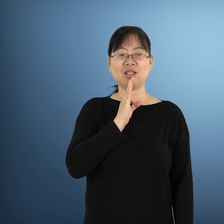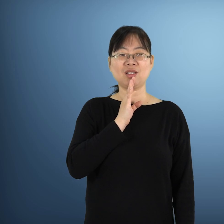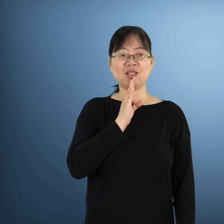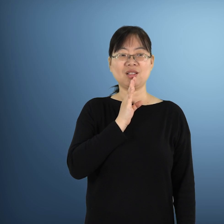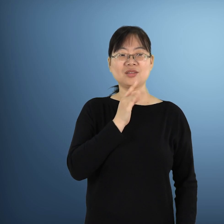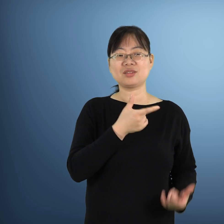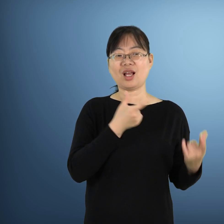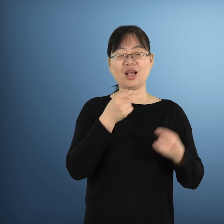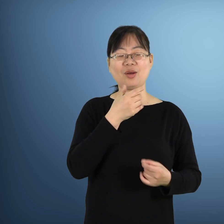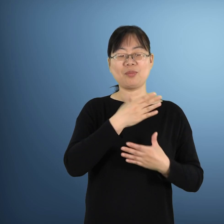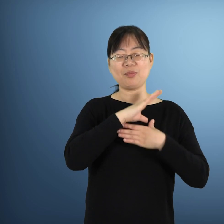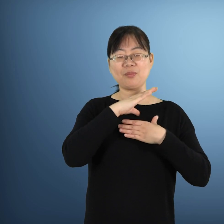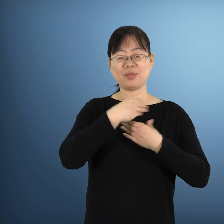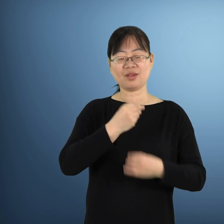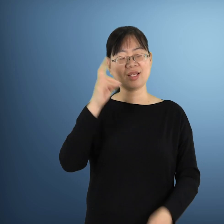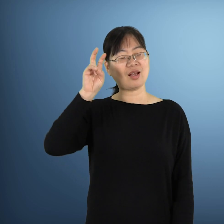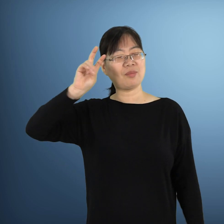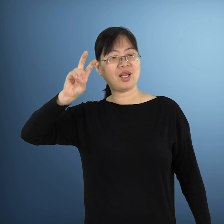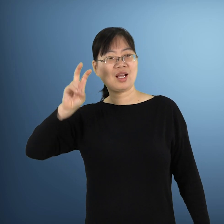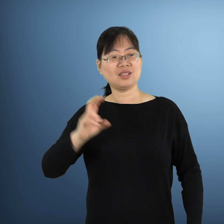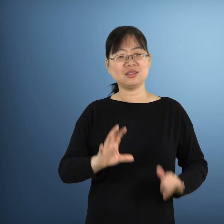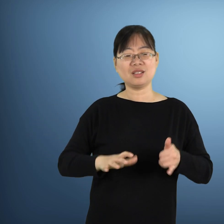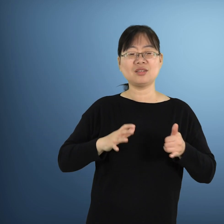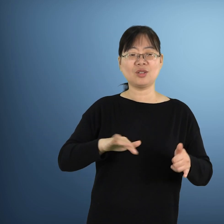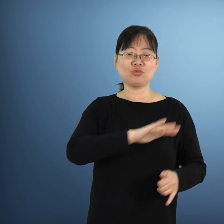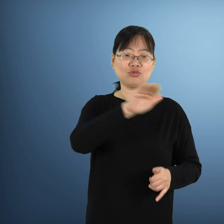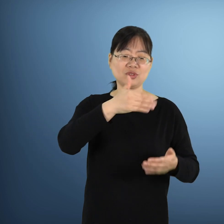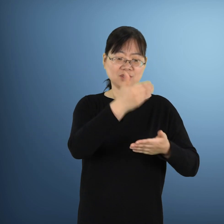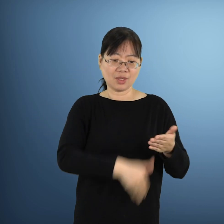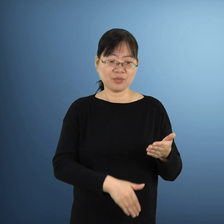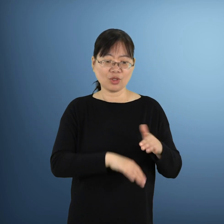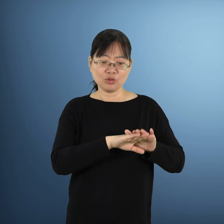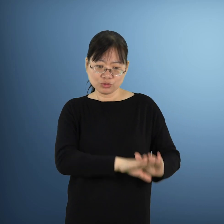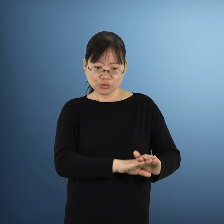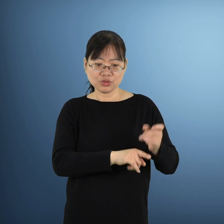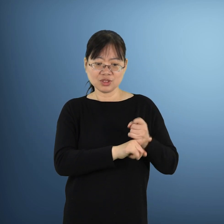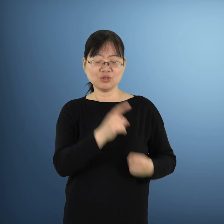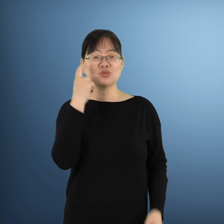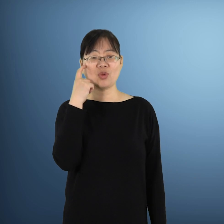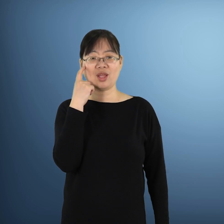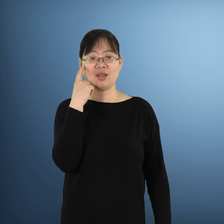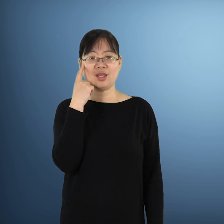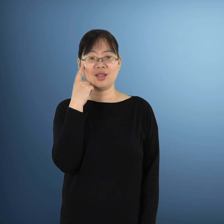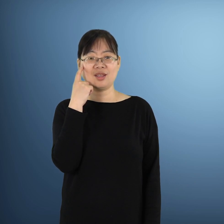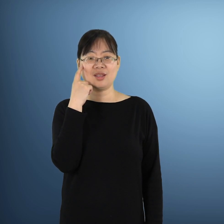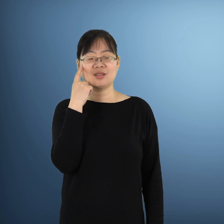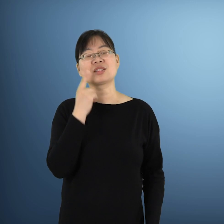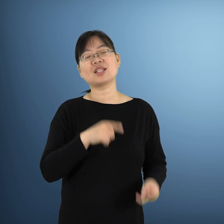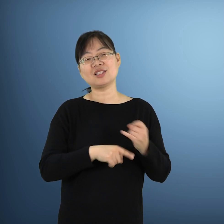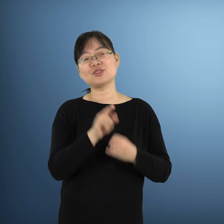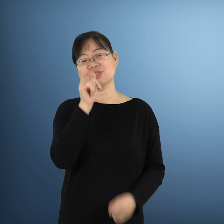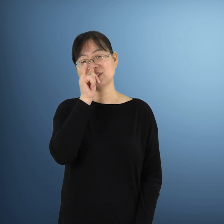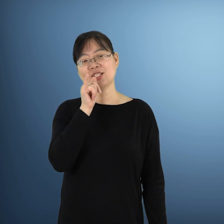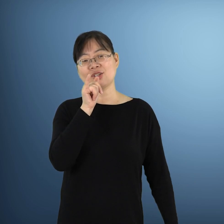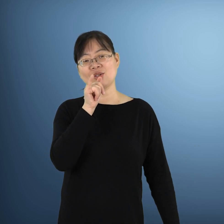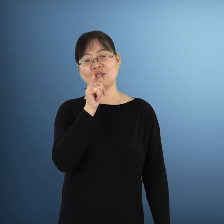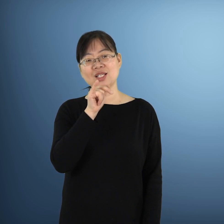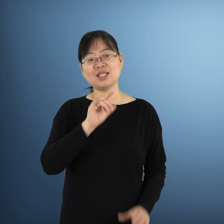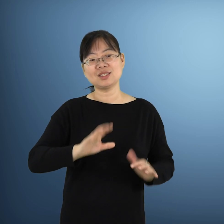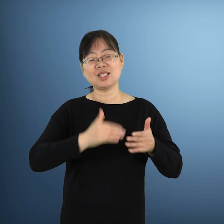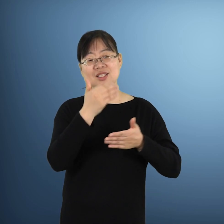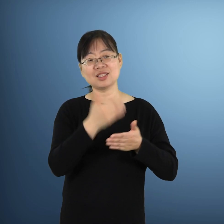좋았을 텐데 왜 이 땅에 두셨을까? 이 땅에 남겨두신 이유가 있단 말이죠. 근데 이